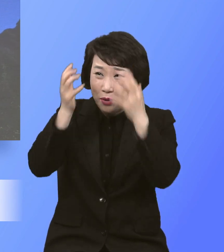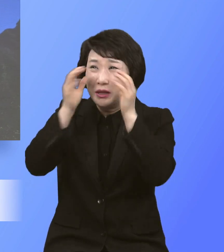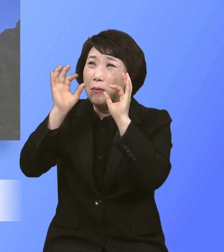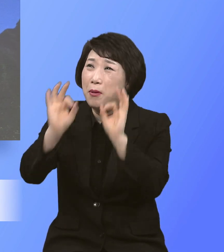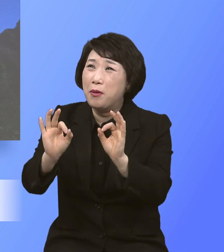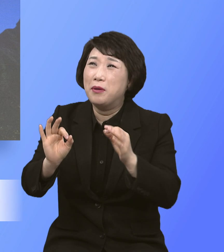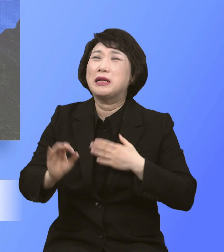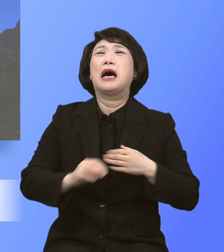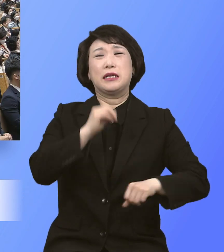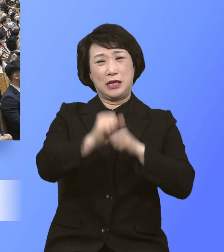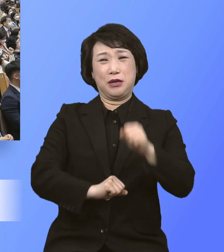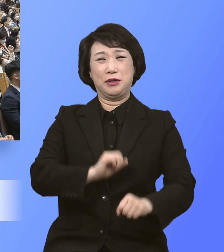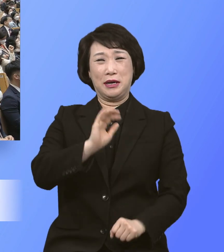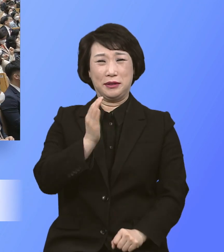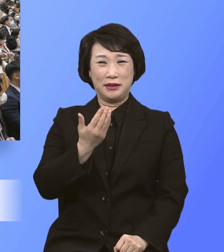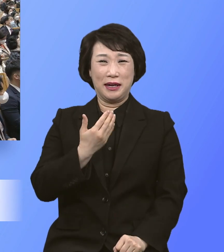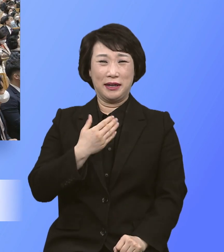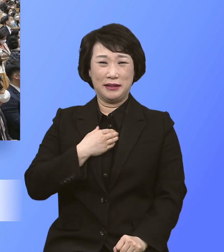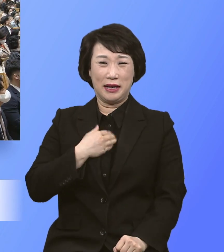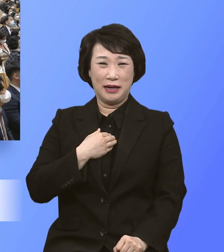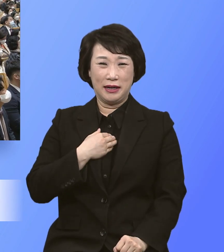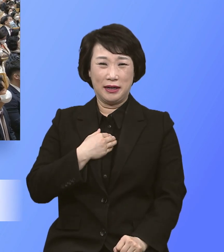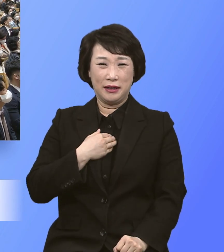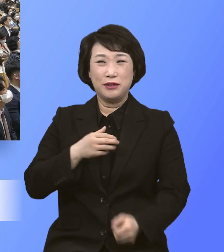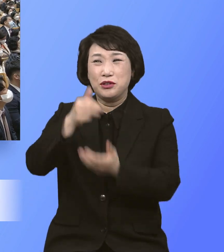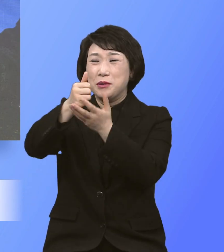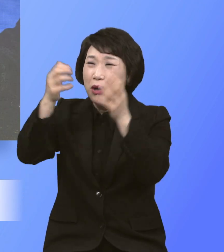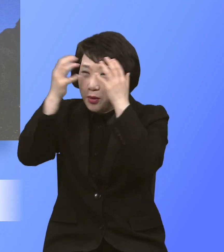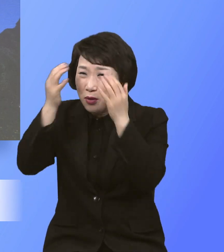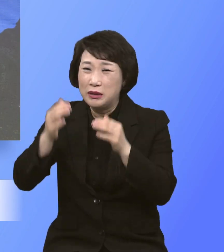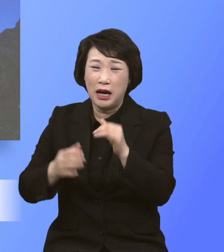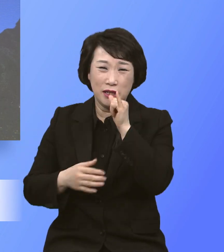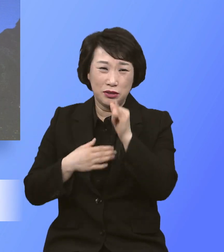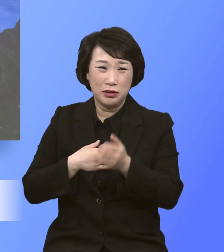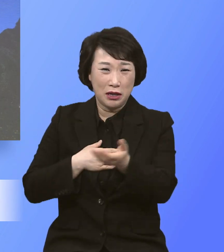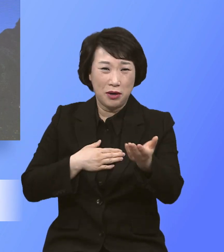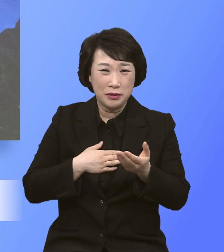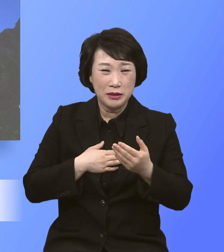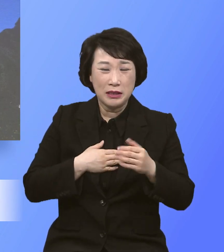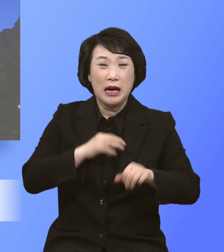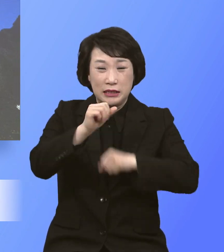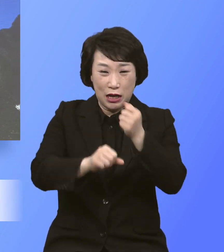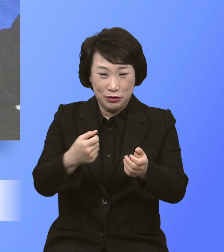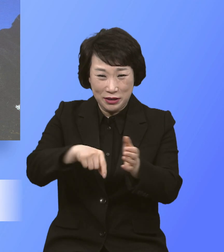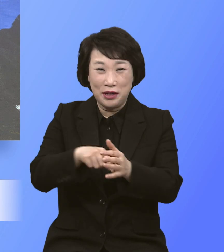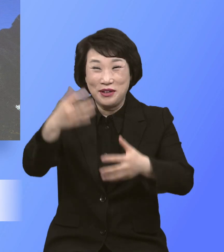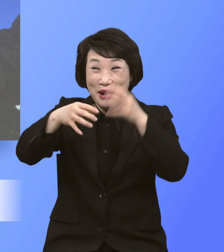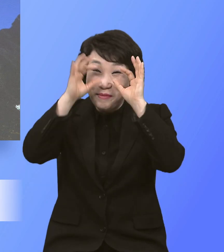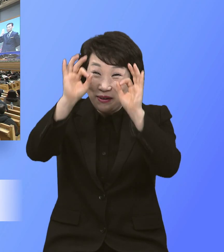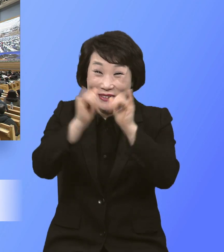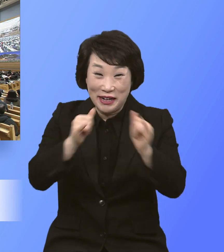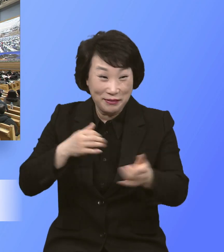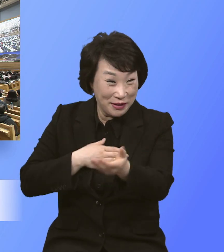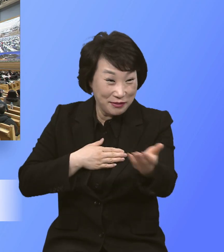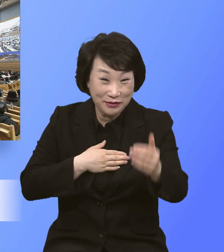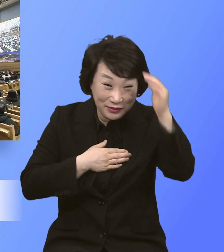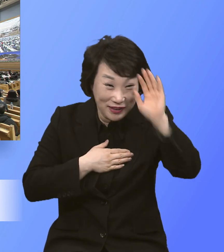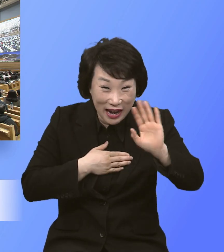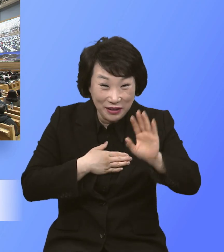나는 자유해야 된다. 주님의 고난 앞에 자유하기 위해서 영화 볼 사람 손 한번 들어보세요.